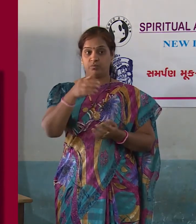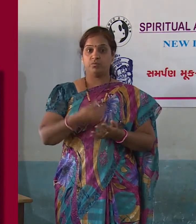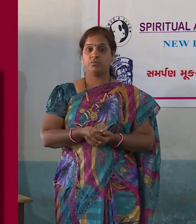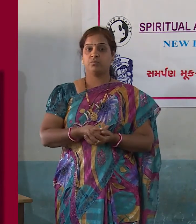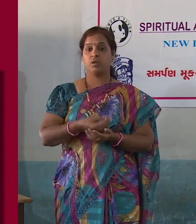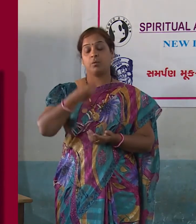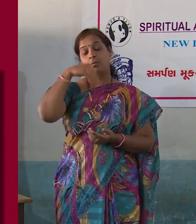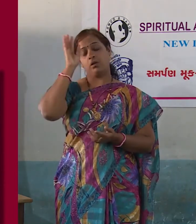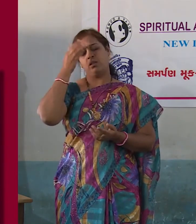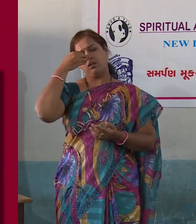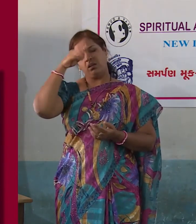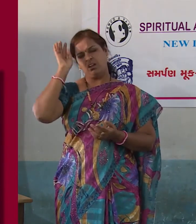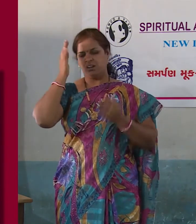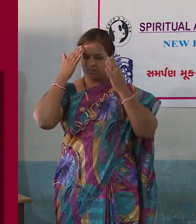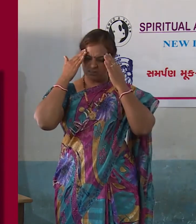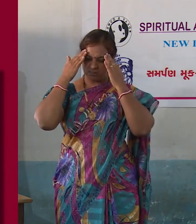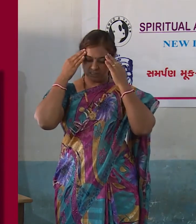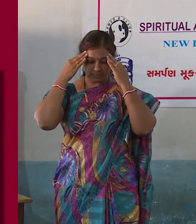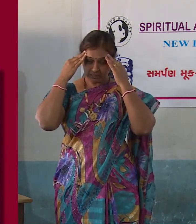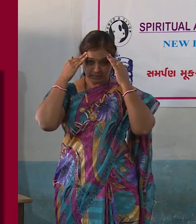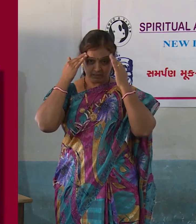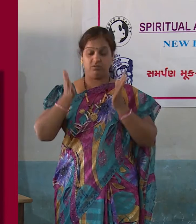पुराने संस्कारों से बहुत तंग हूं।